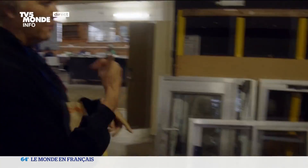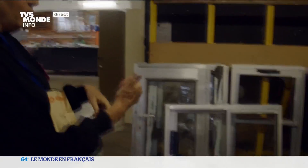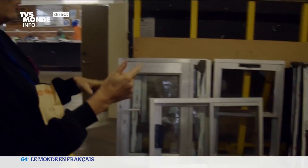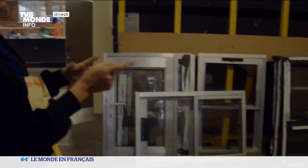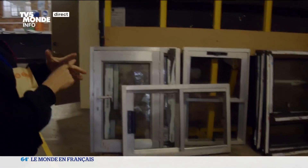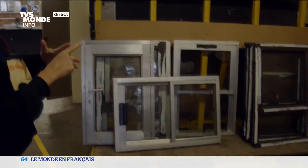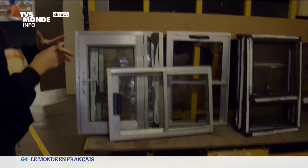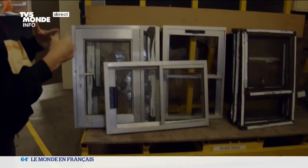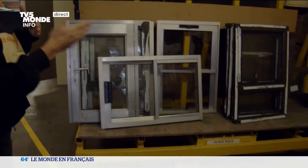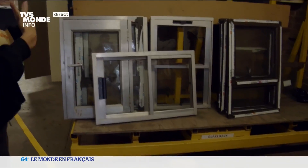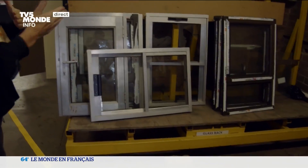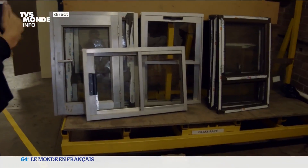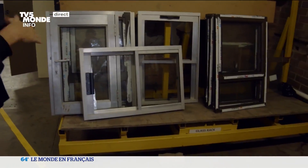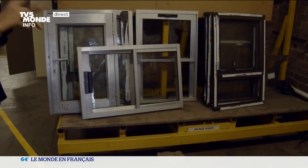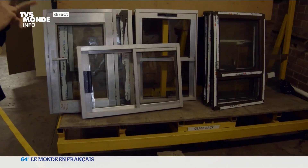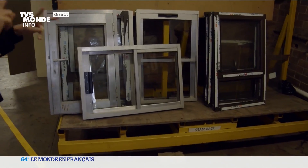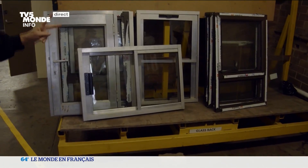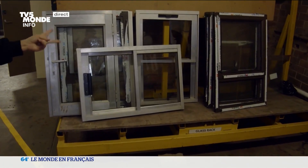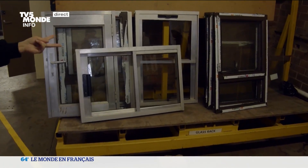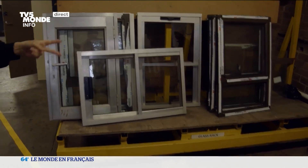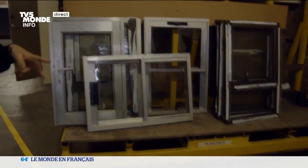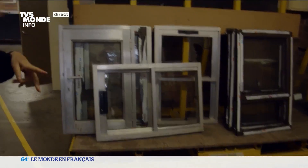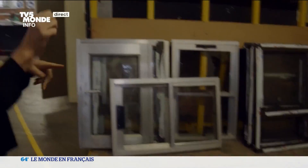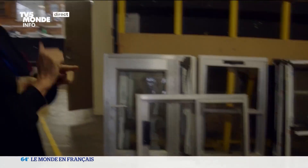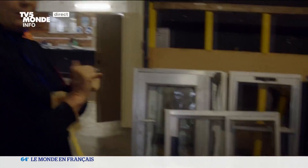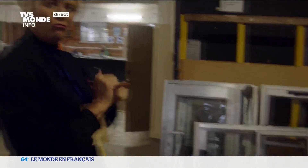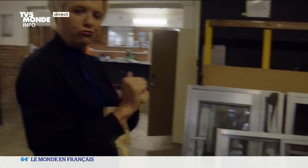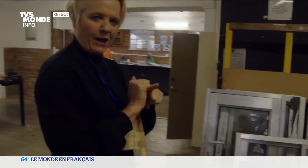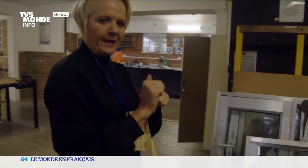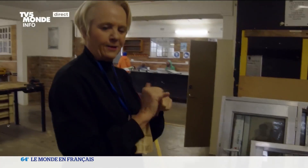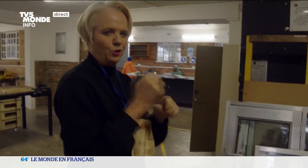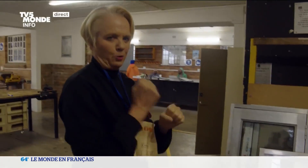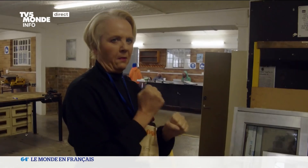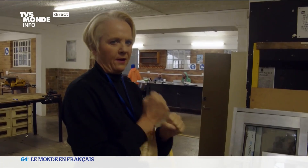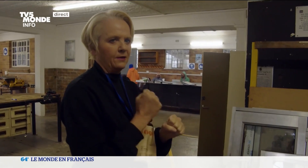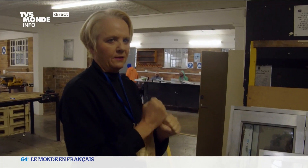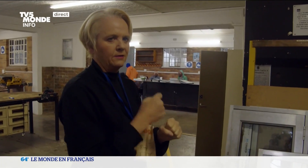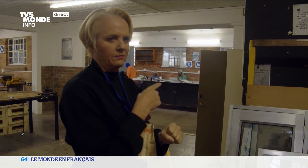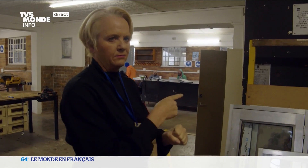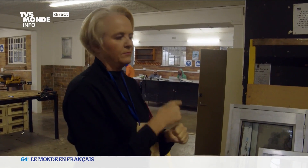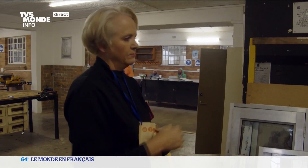Ici, ils apprennent à faire ces fenêtres en aluminium et reçoivent une formation de base.